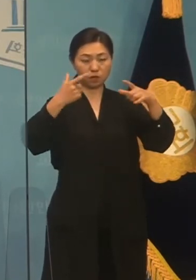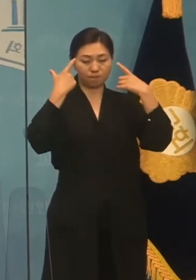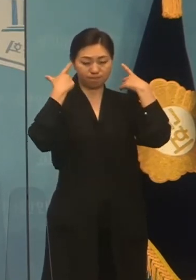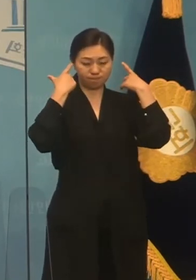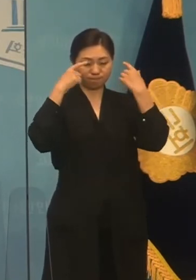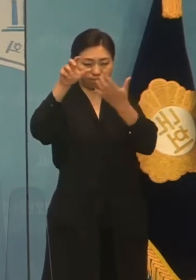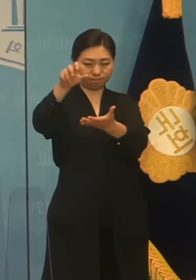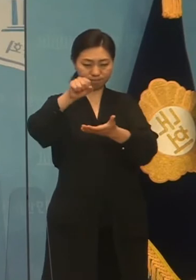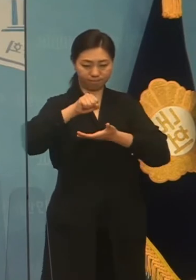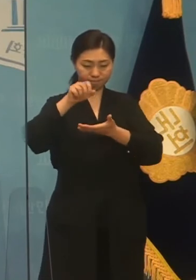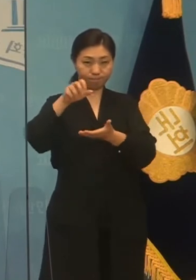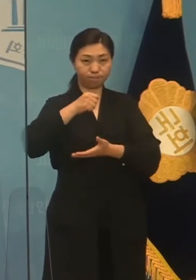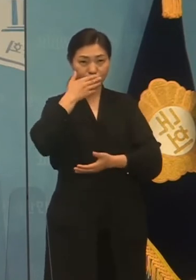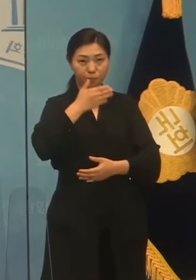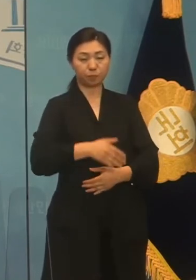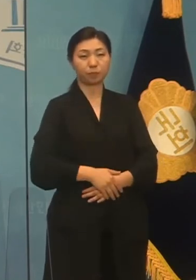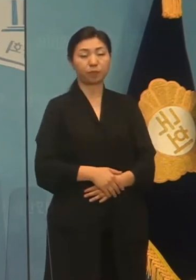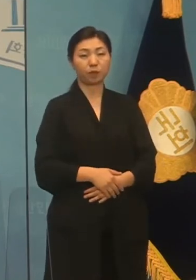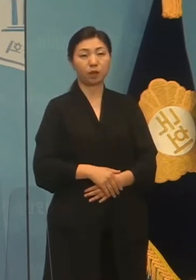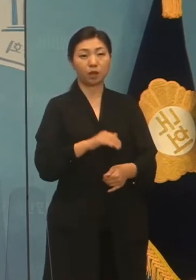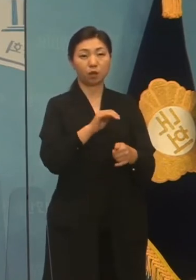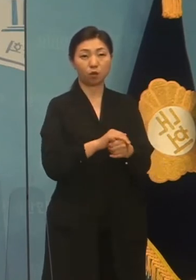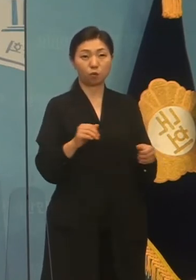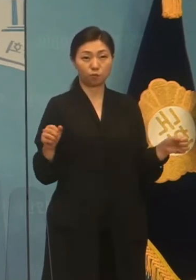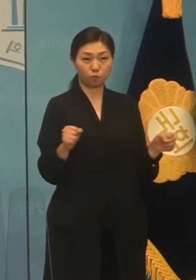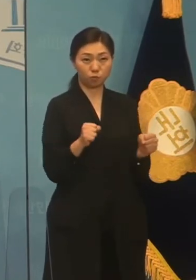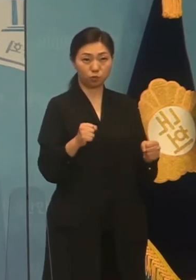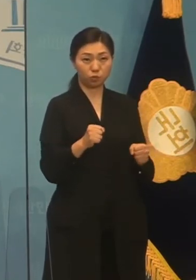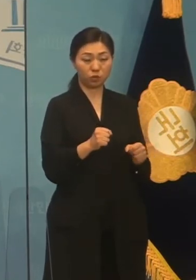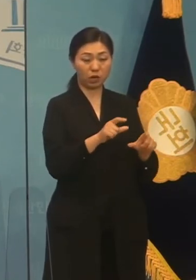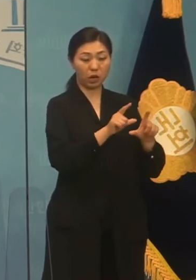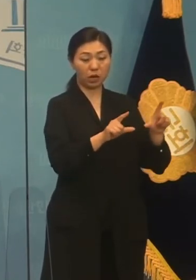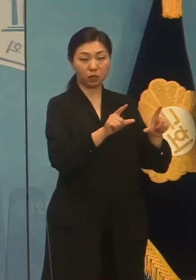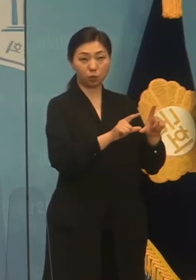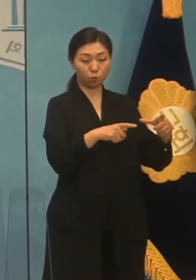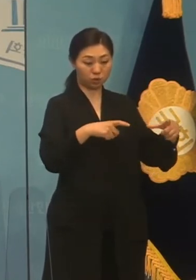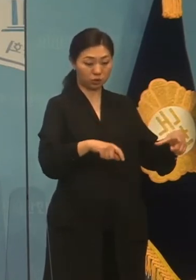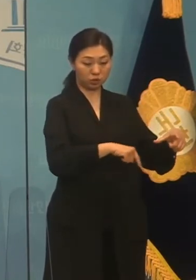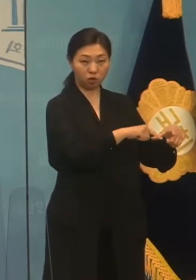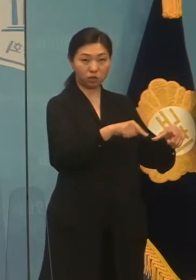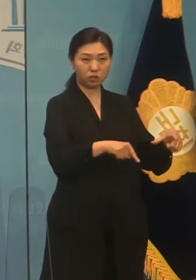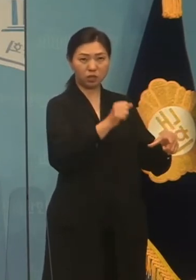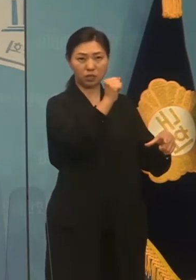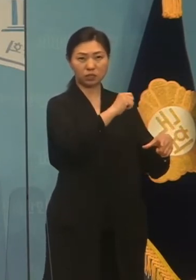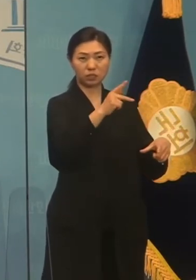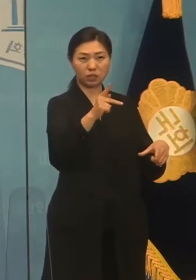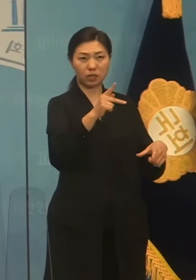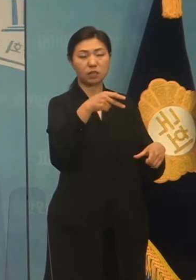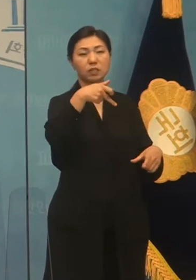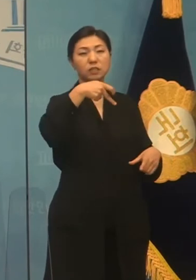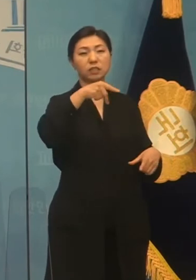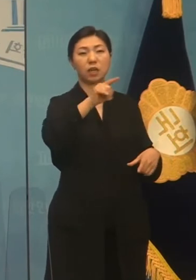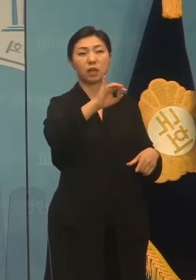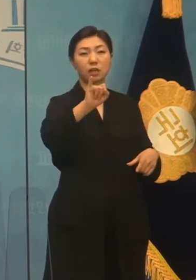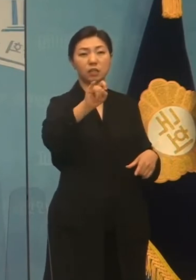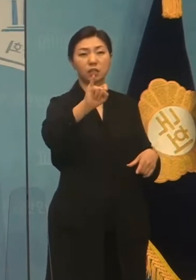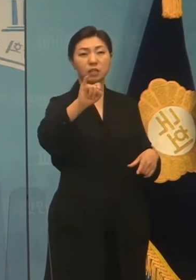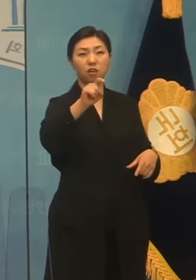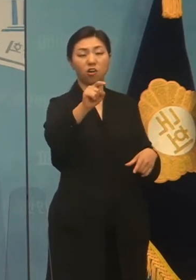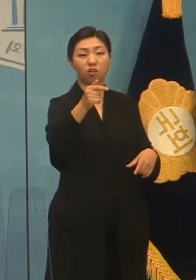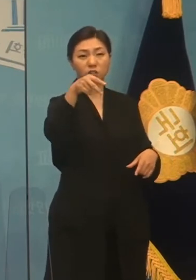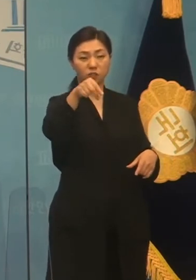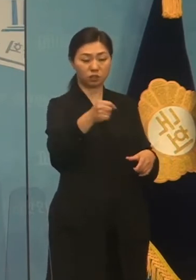있습니다. 경북안동에 있는 SK바이오사 사이언스 공장에서 출하되는 아스트라제네카